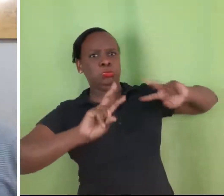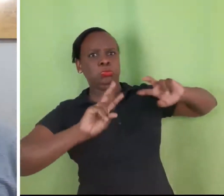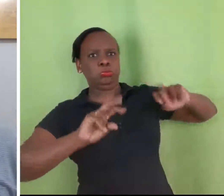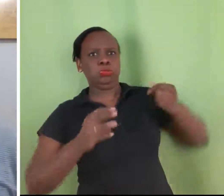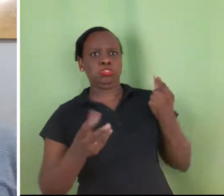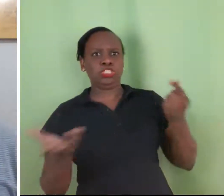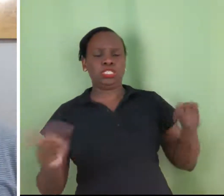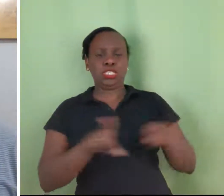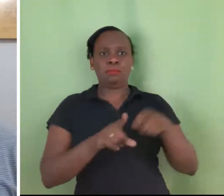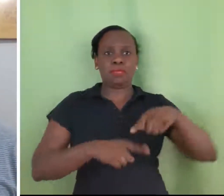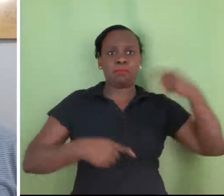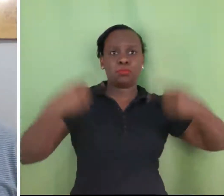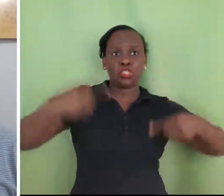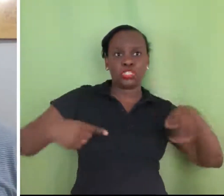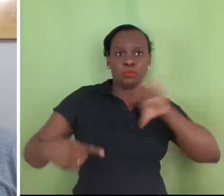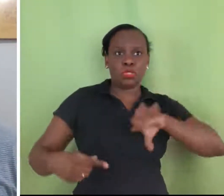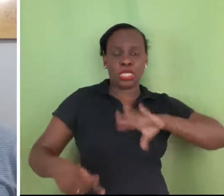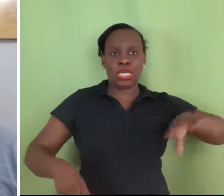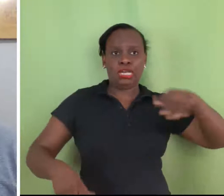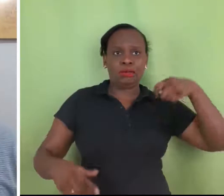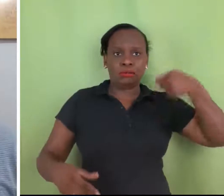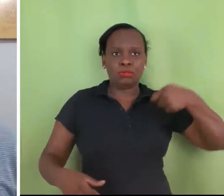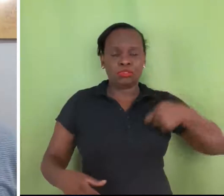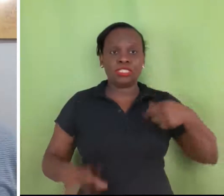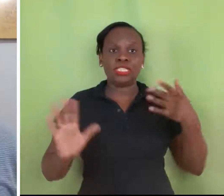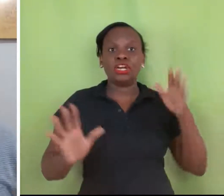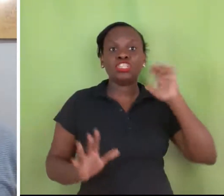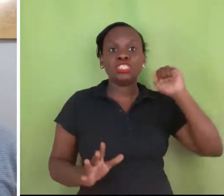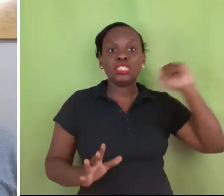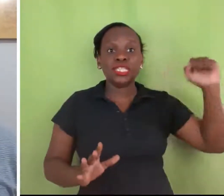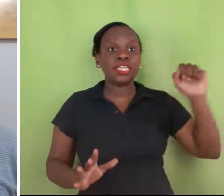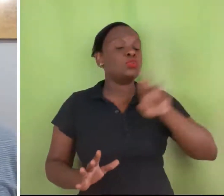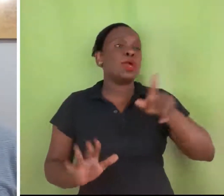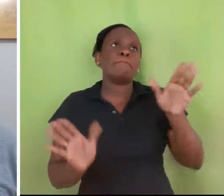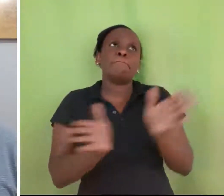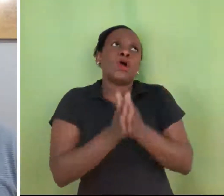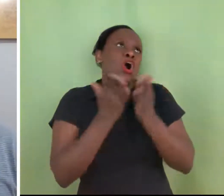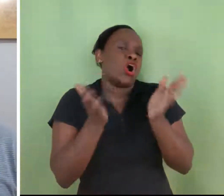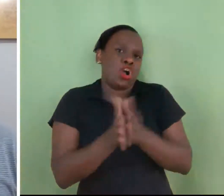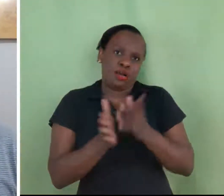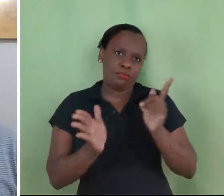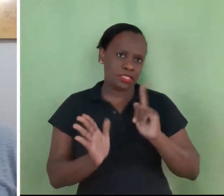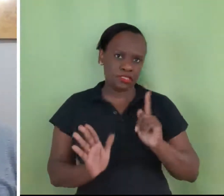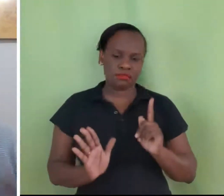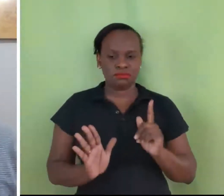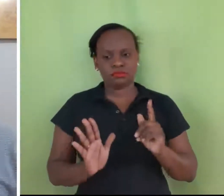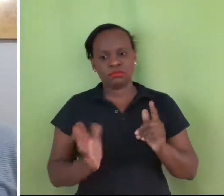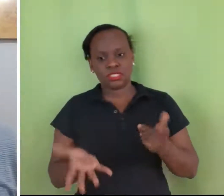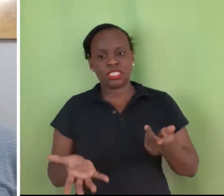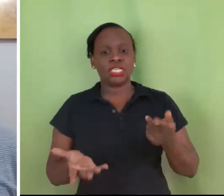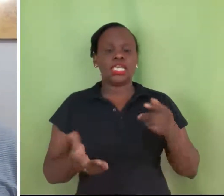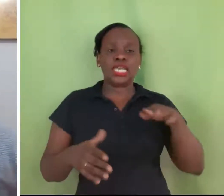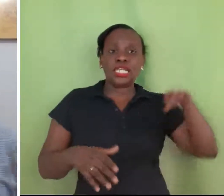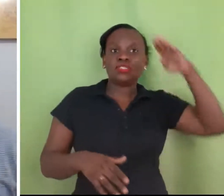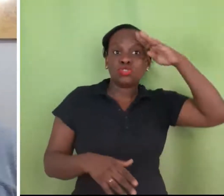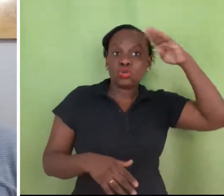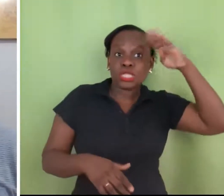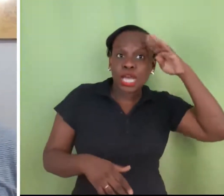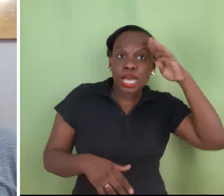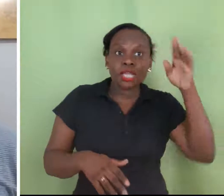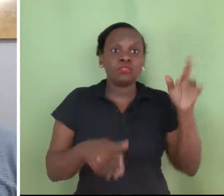e politicamente por Portugal, né? Tiradentes não chegava a ser pobre, né? Tiradentes era um militar, era